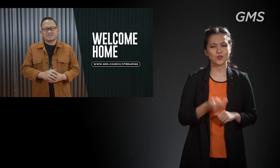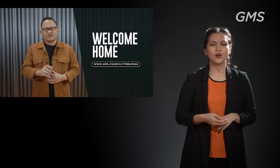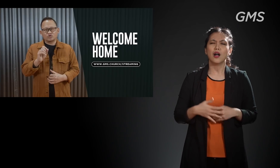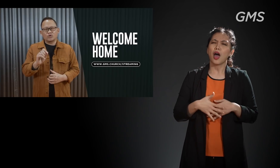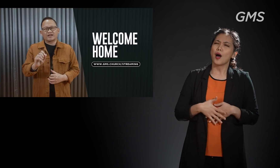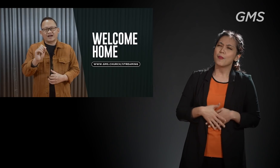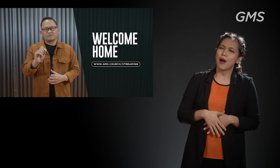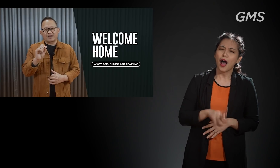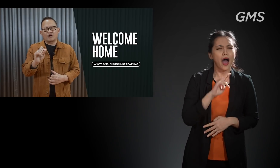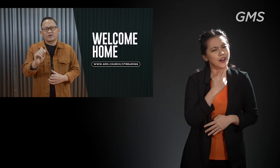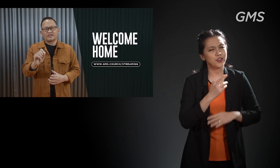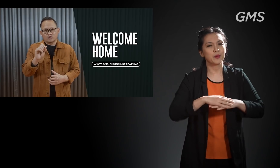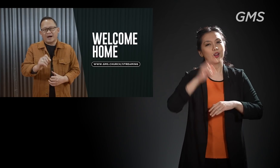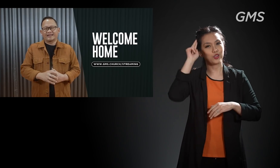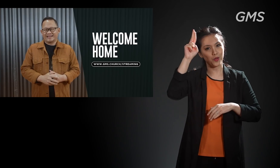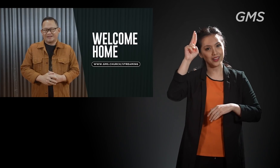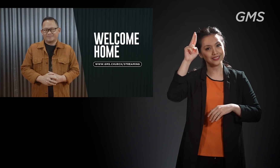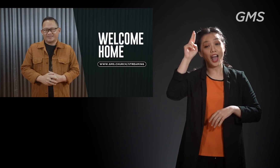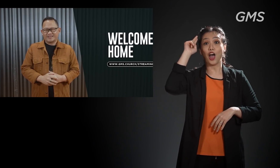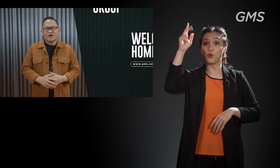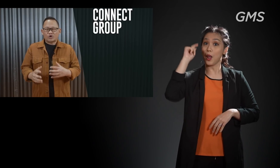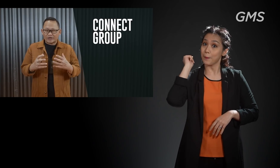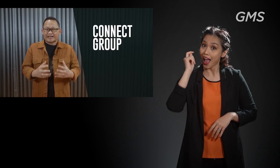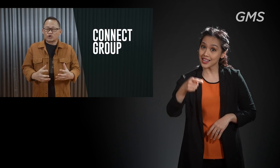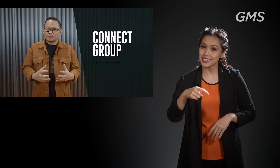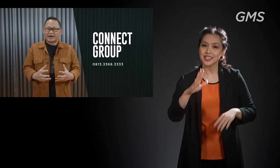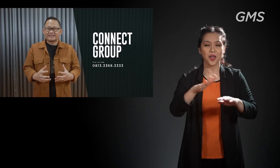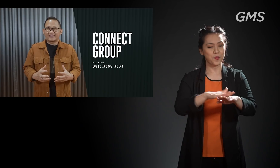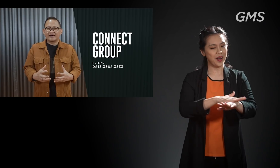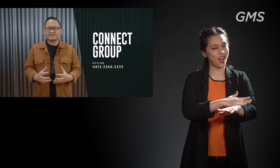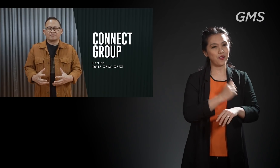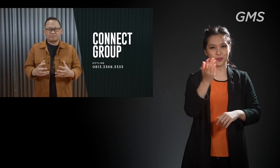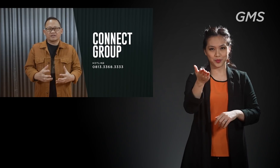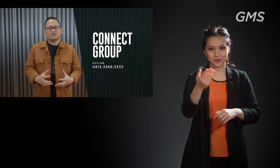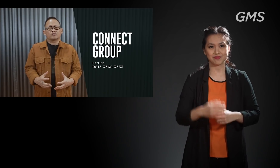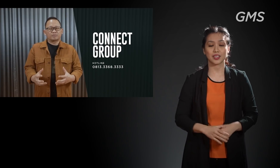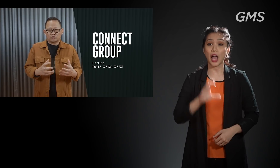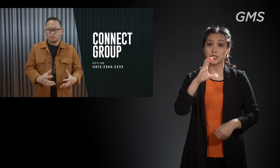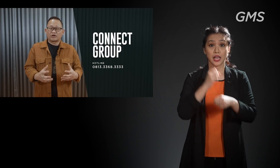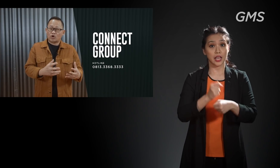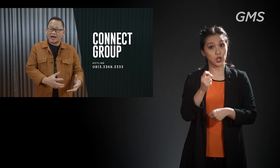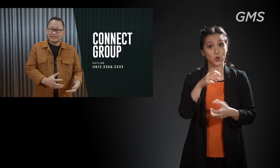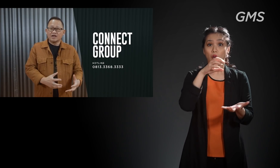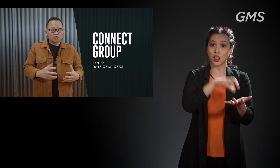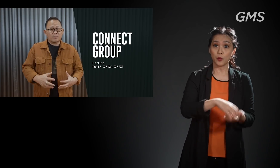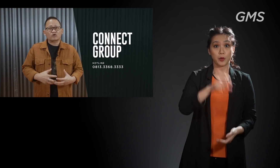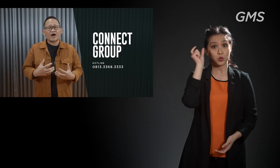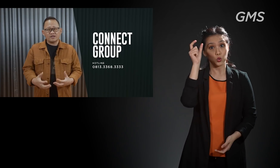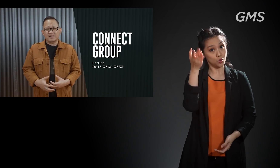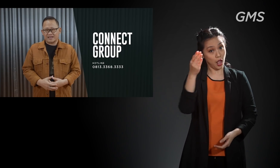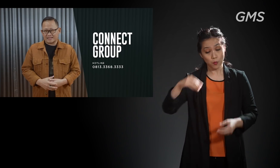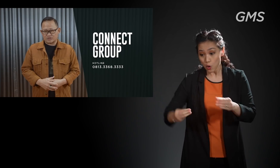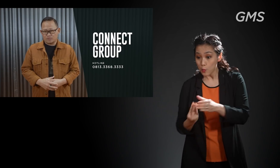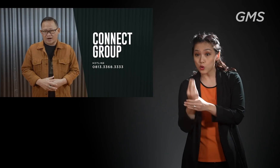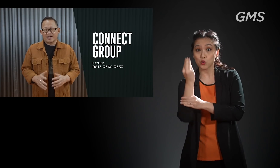maka saya percaya Tuhan akan melawat hidup Anda. Connect Group adalah tempat pertumbuhan rohani, rumah